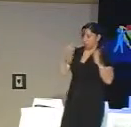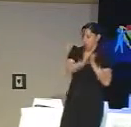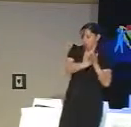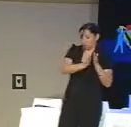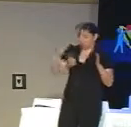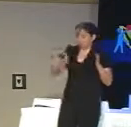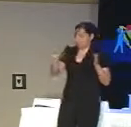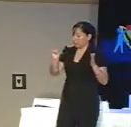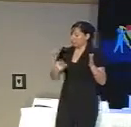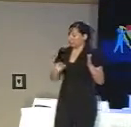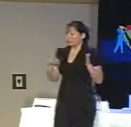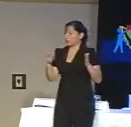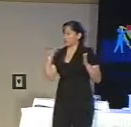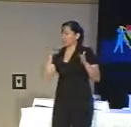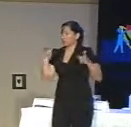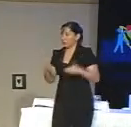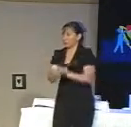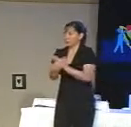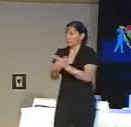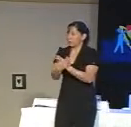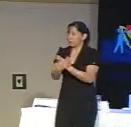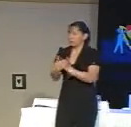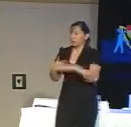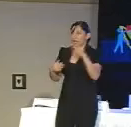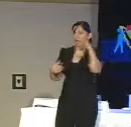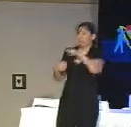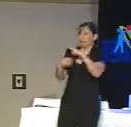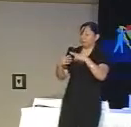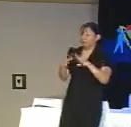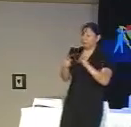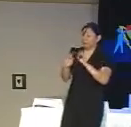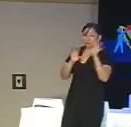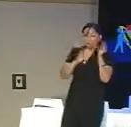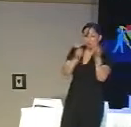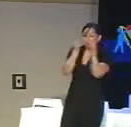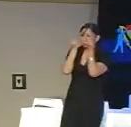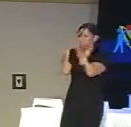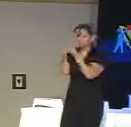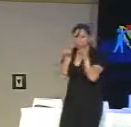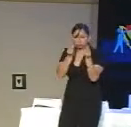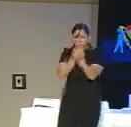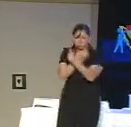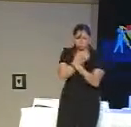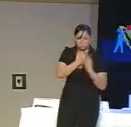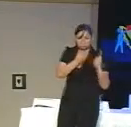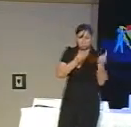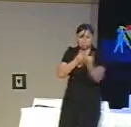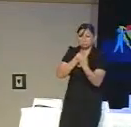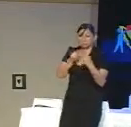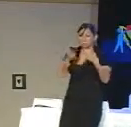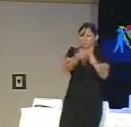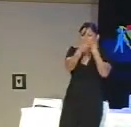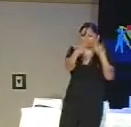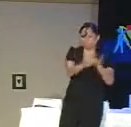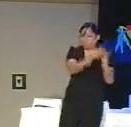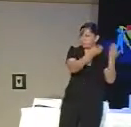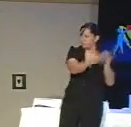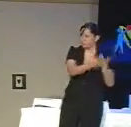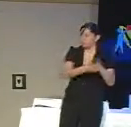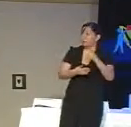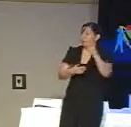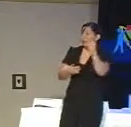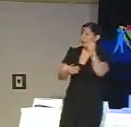Esto es, una adolescente que llega a nuestro sector salud se va sin ningún